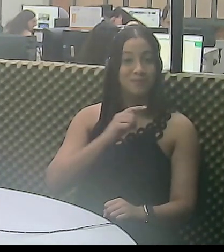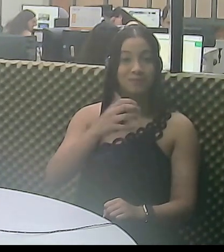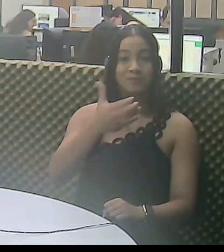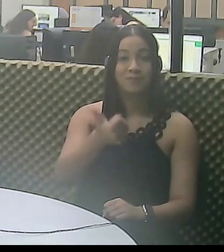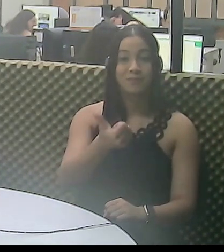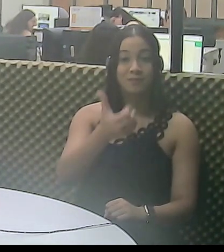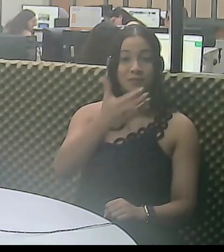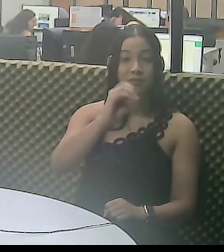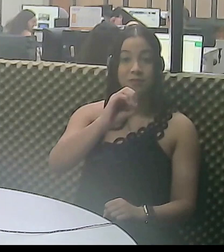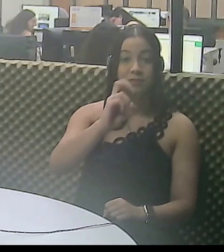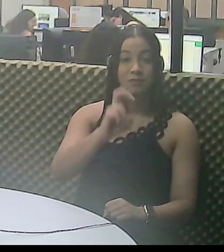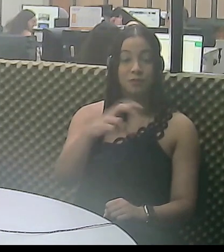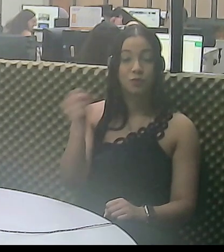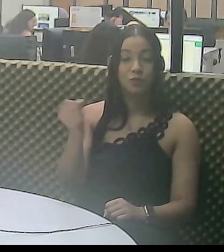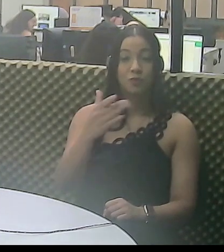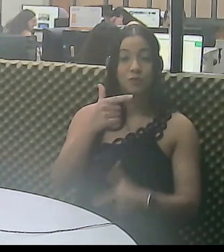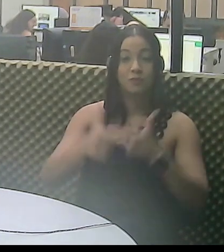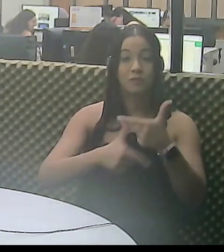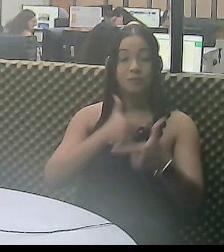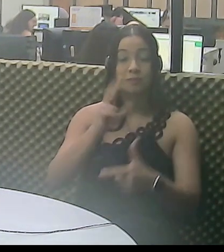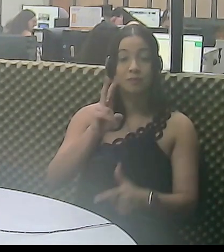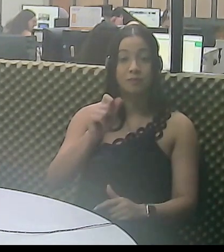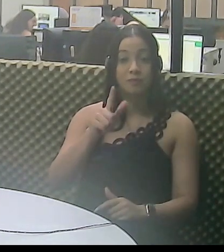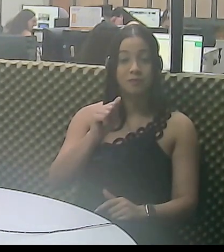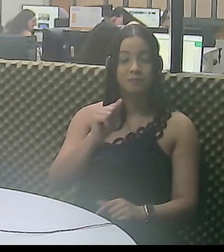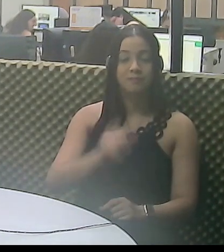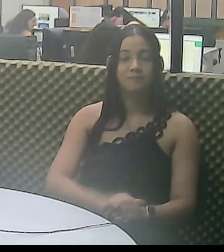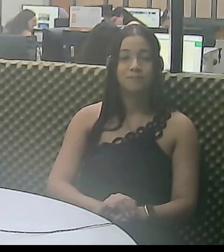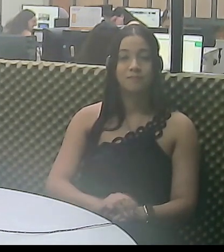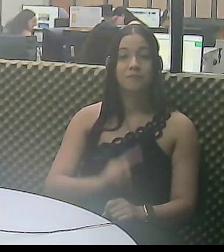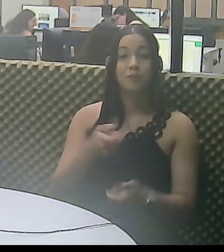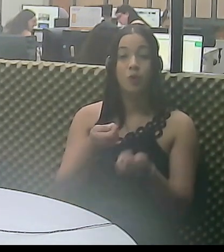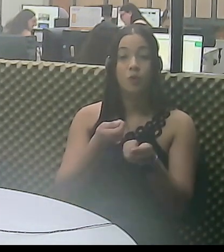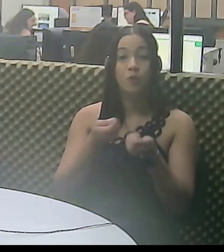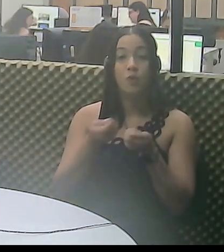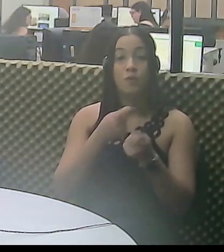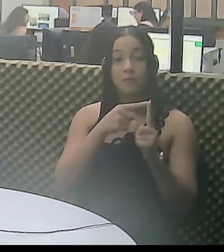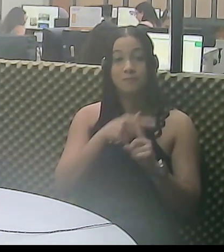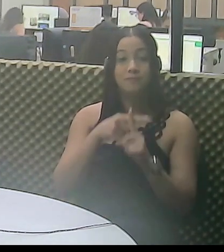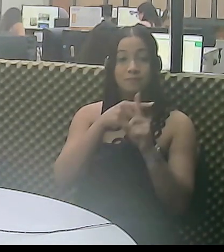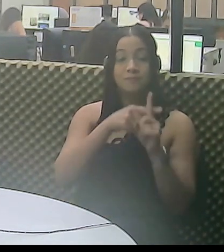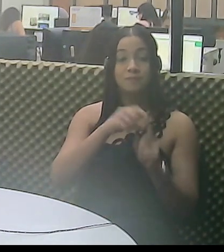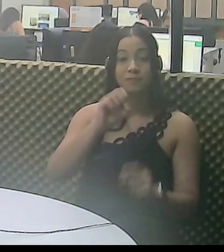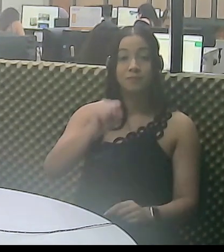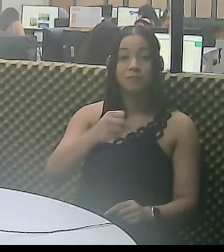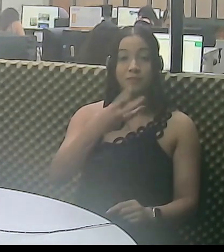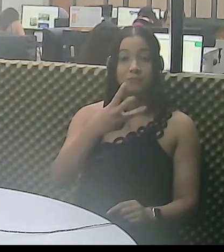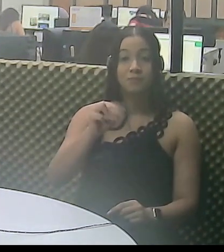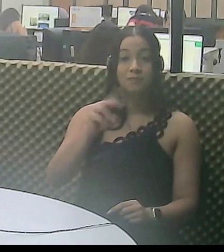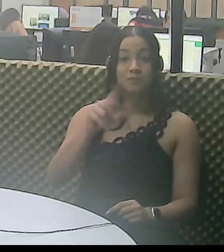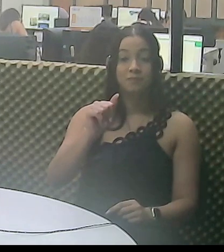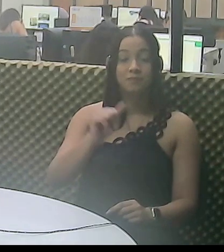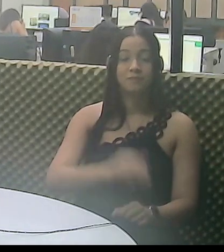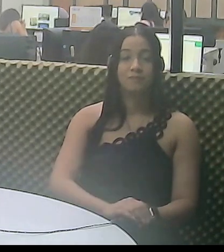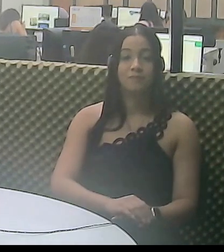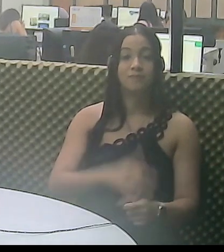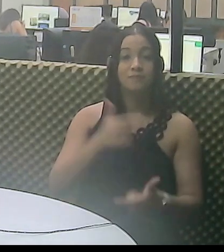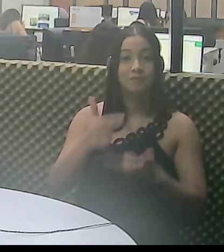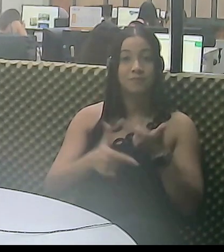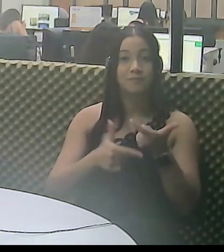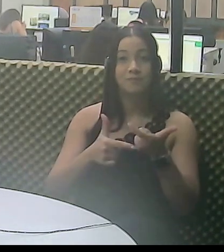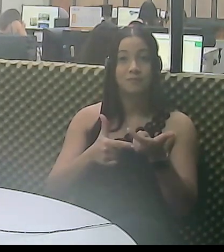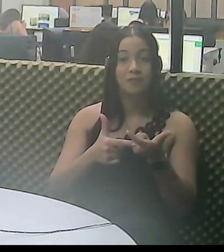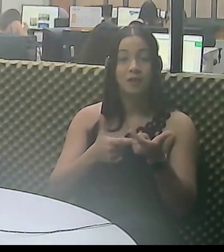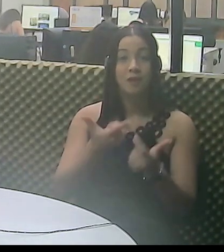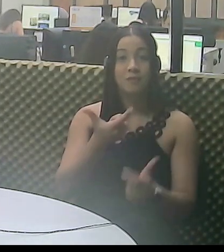105 novos postos. Em seguida, aparece comércio, com saldo positivo de 83 vagas. Serviços, com